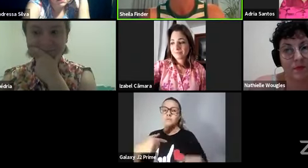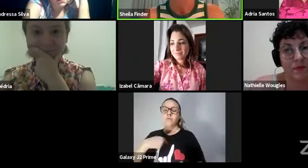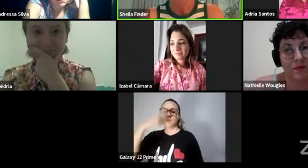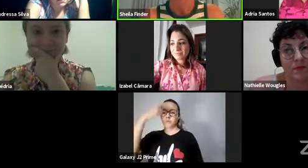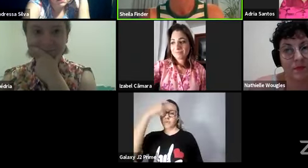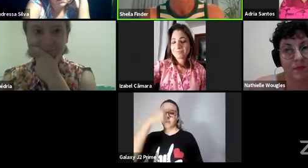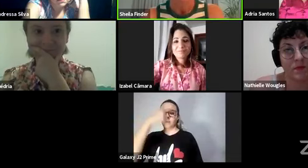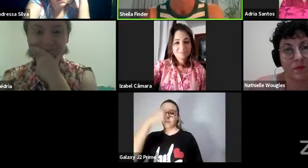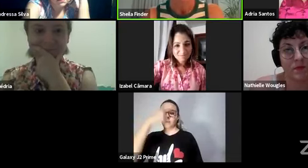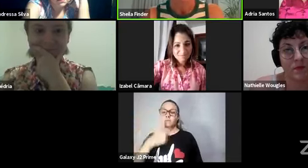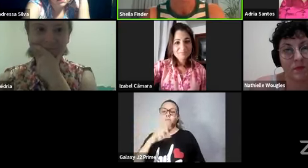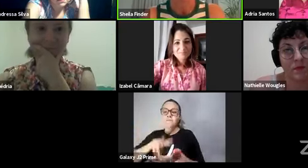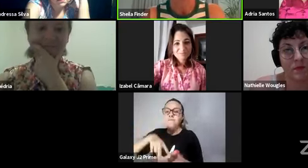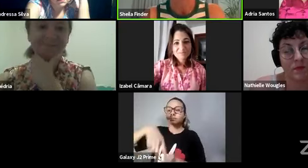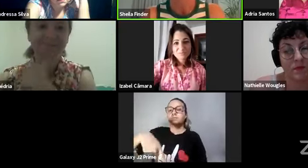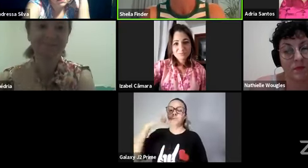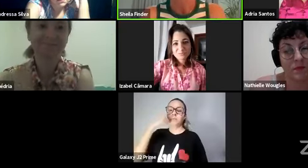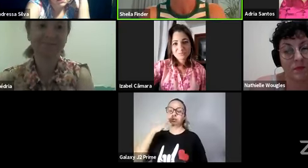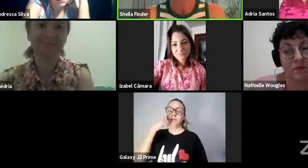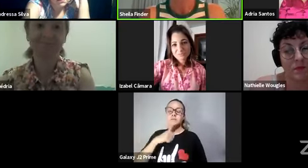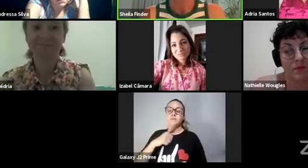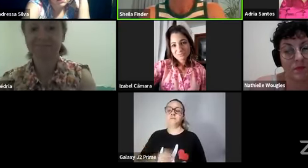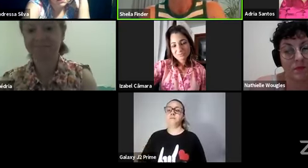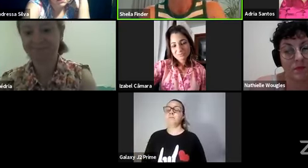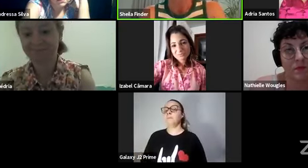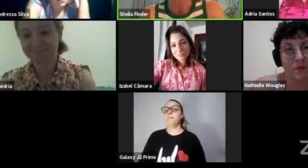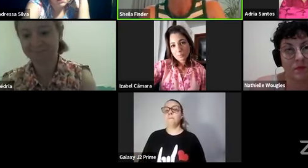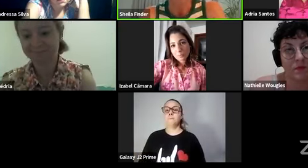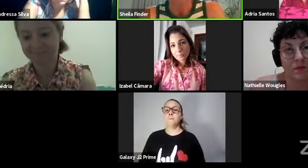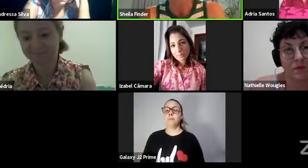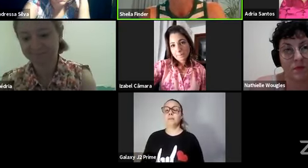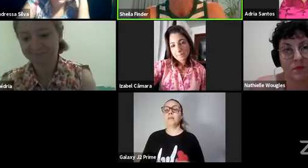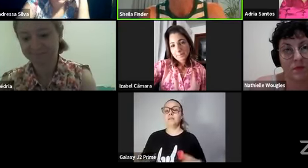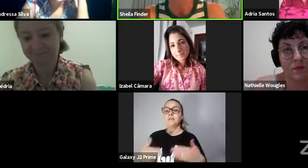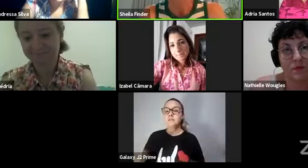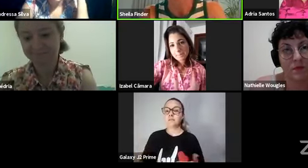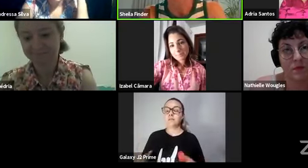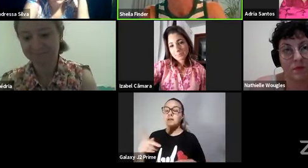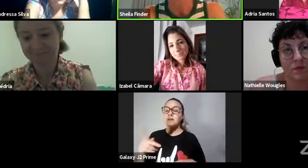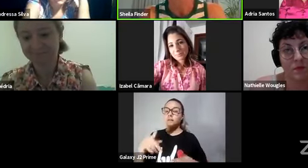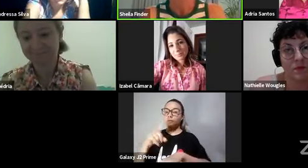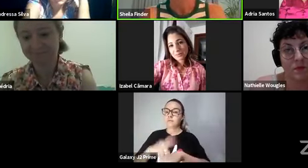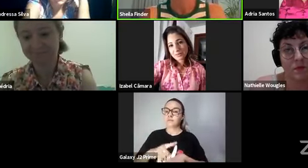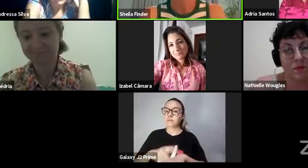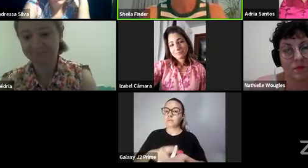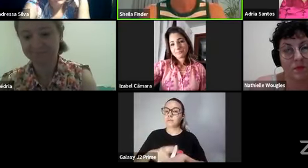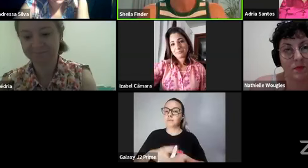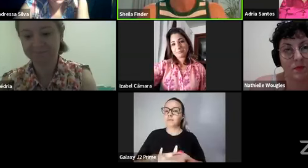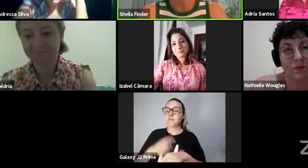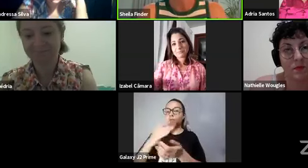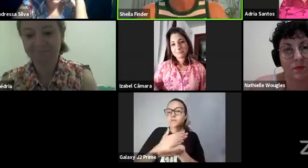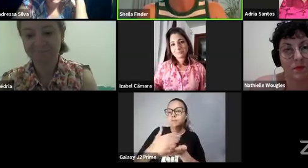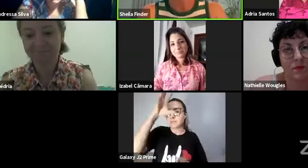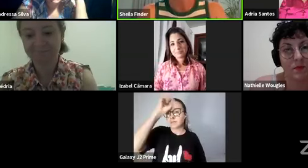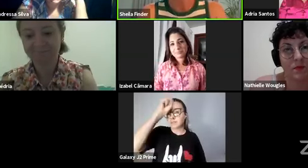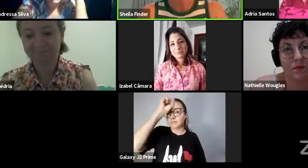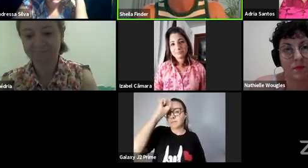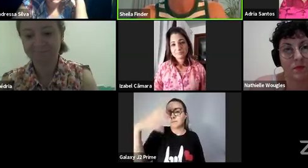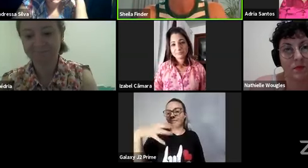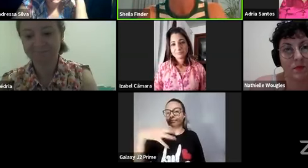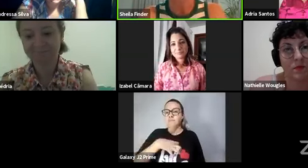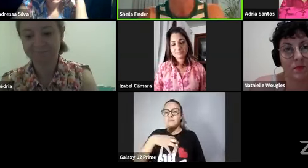resistente, né? Então, é a partir desse momento que você aprende a se amar, a se aceitar